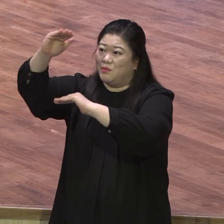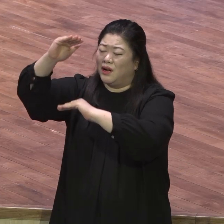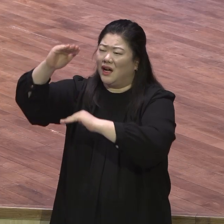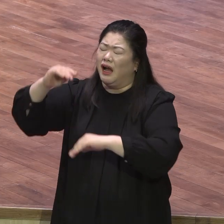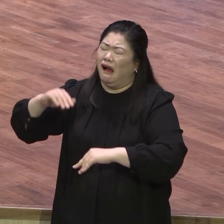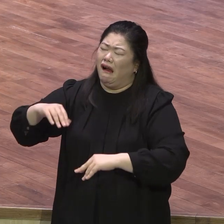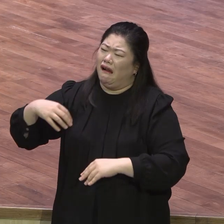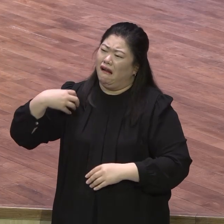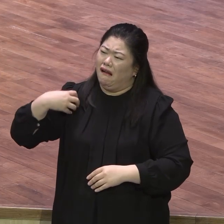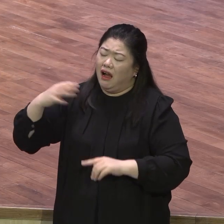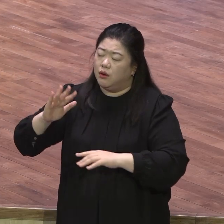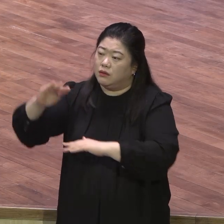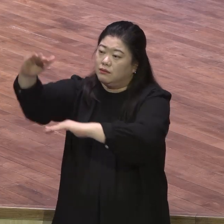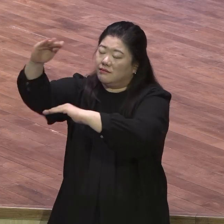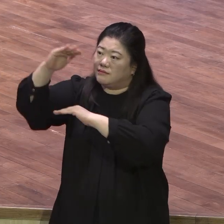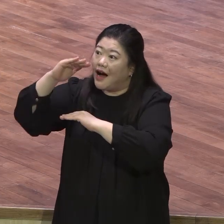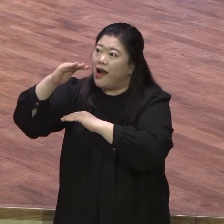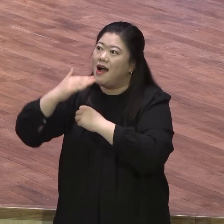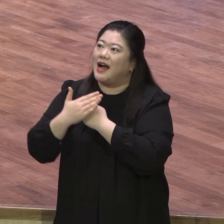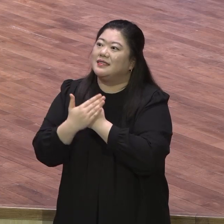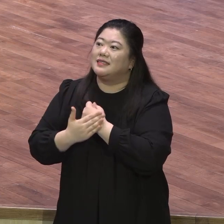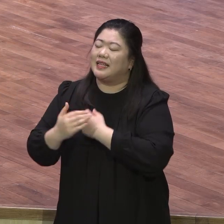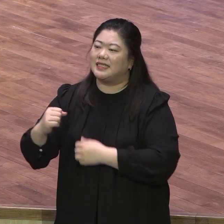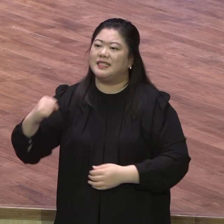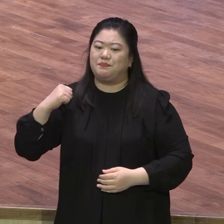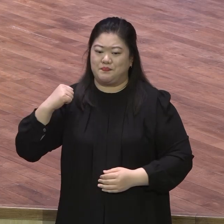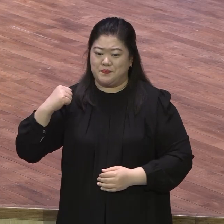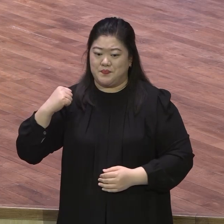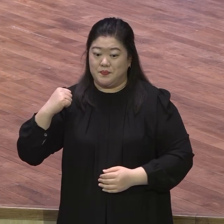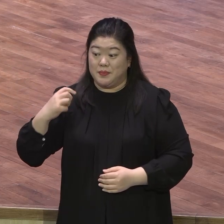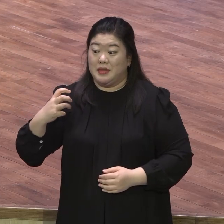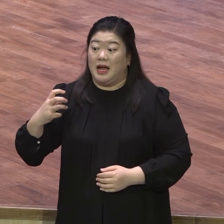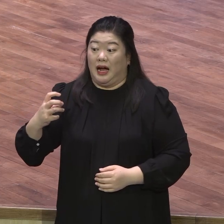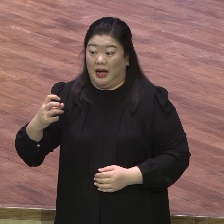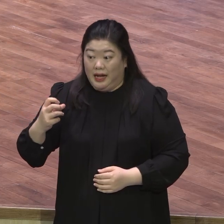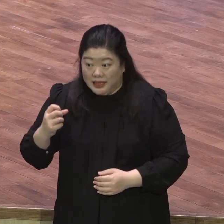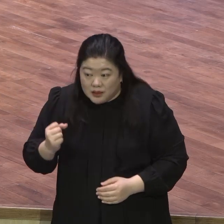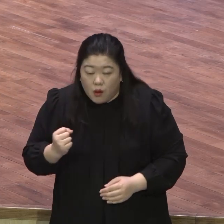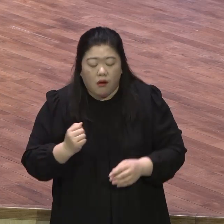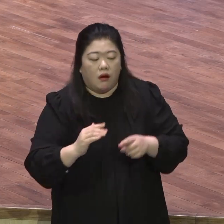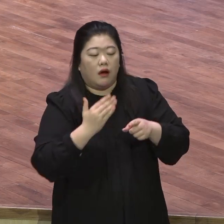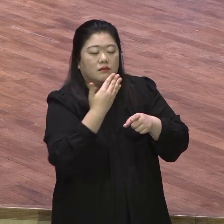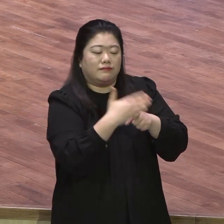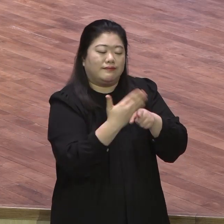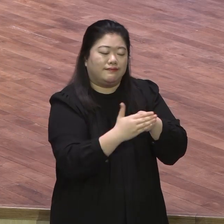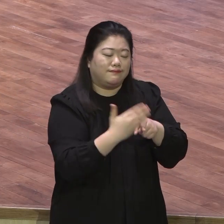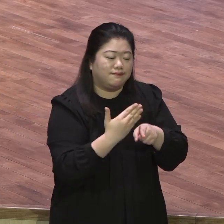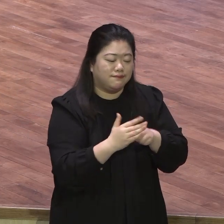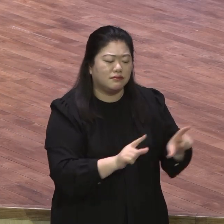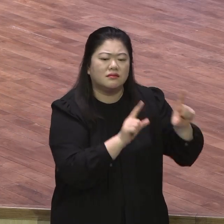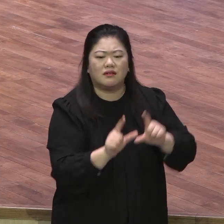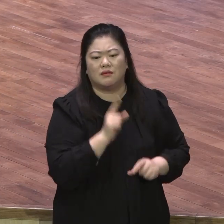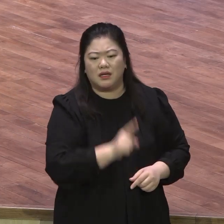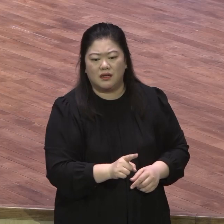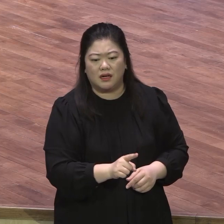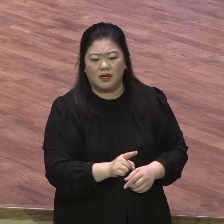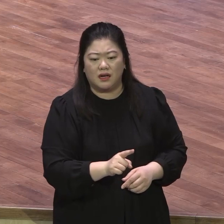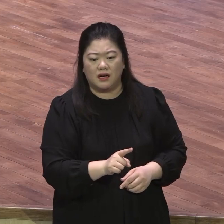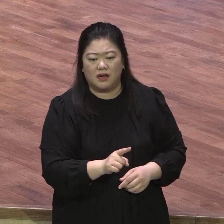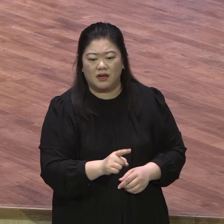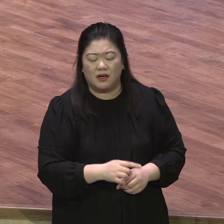그 힘으로 신앙생을 해가라 그 말이에요 은혜 받으라는 얘기에요 은혜를 좀 제발 은혜 받으라는 얘기에요